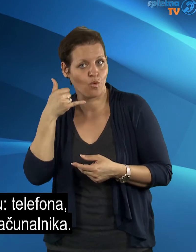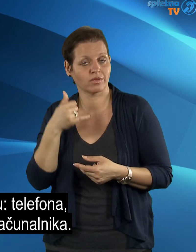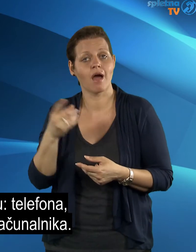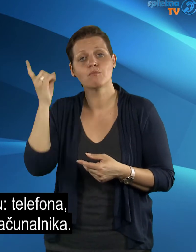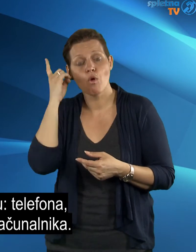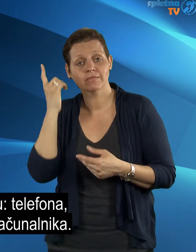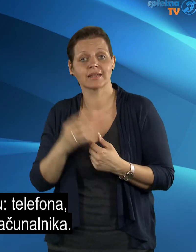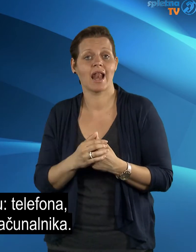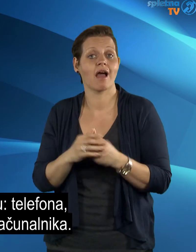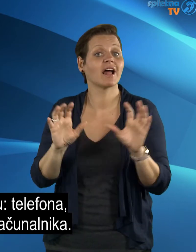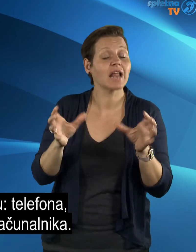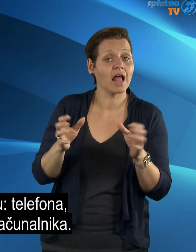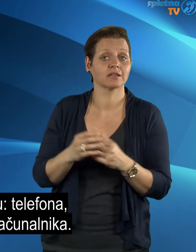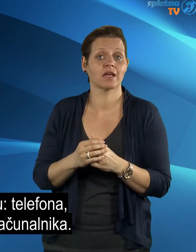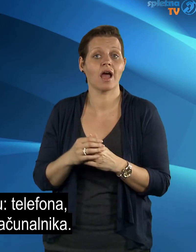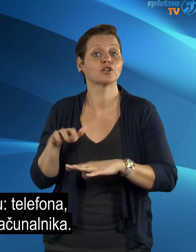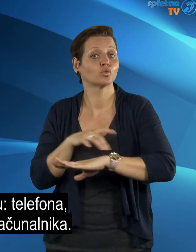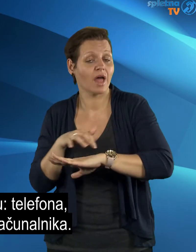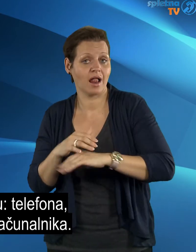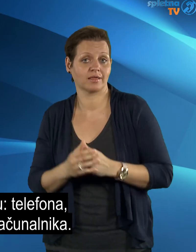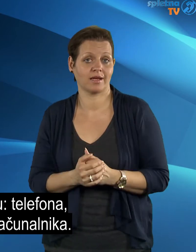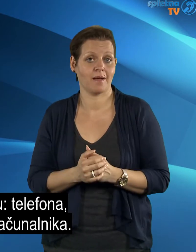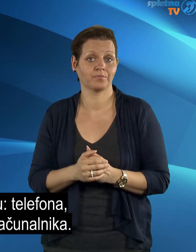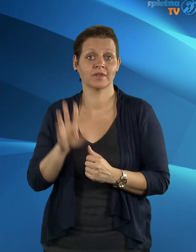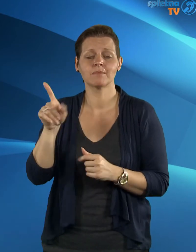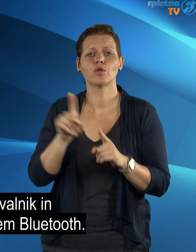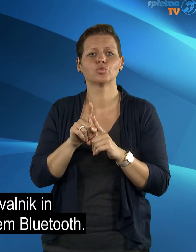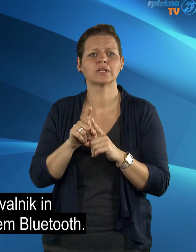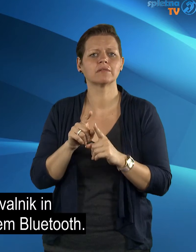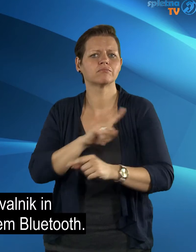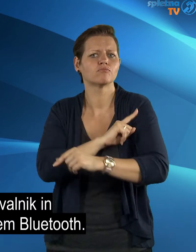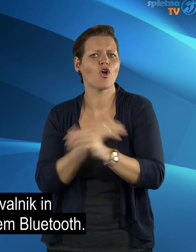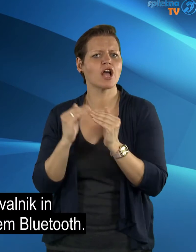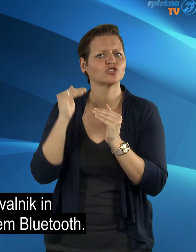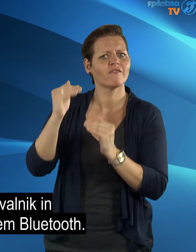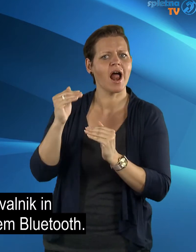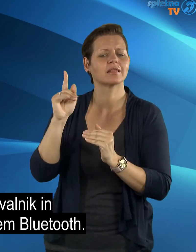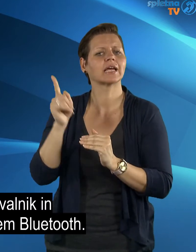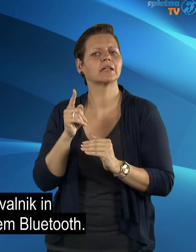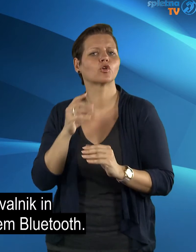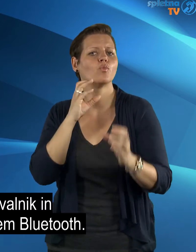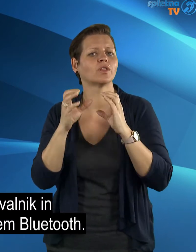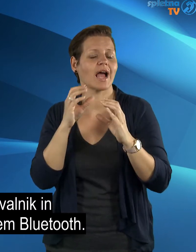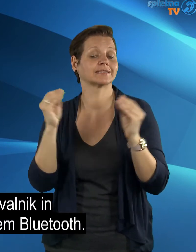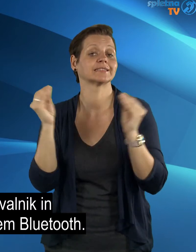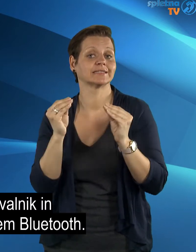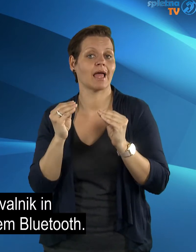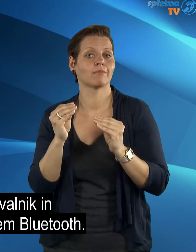telefona, mobitela, radia, računalnika. Ima tudi ojačevalnik in komunikacijski sistem Bluetooth.